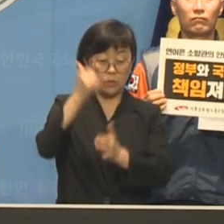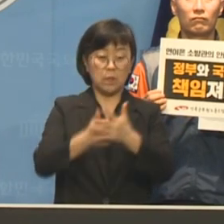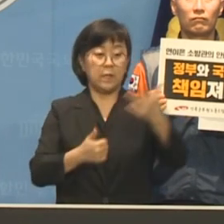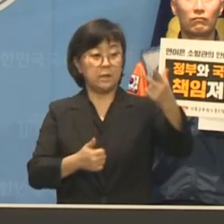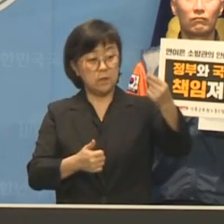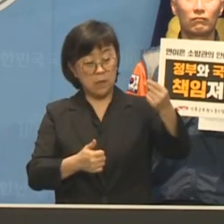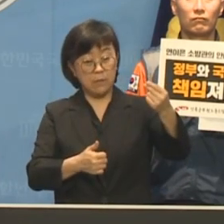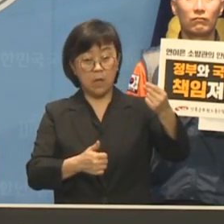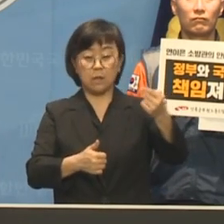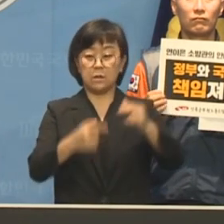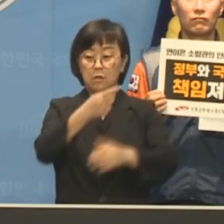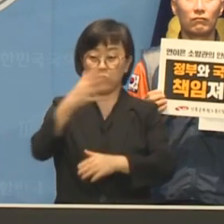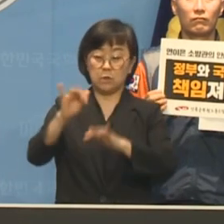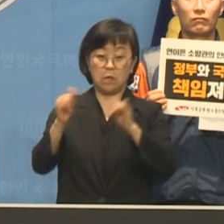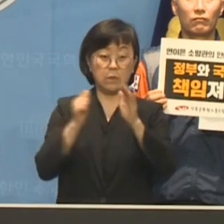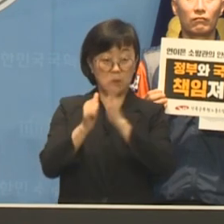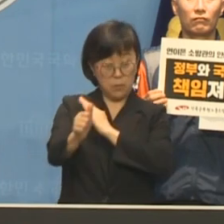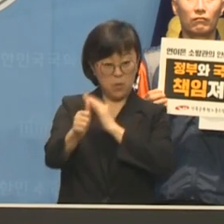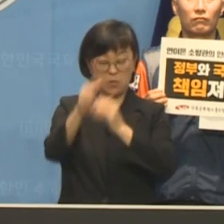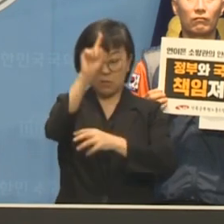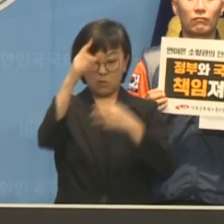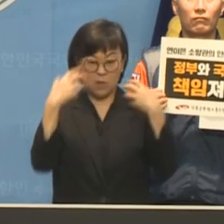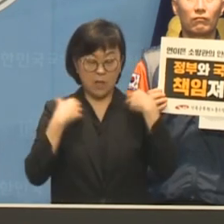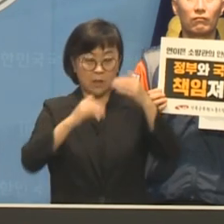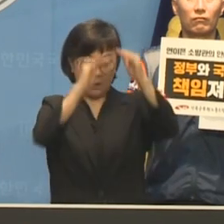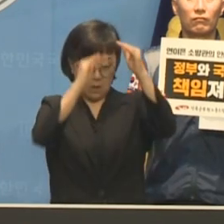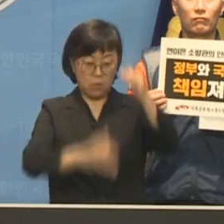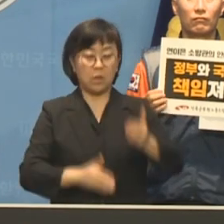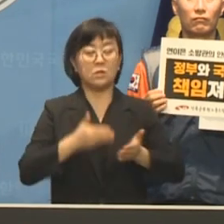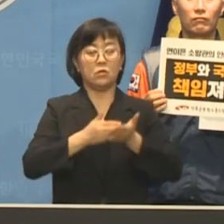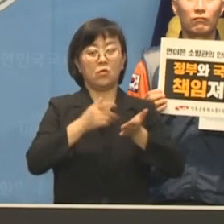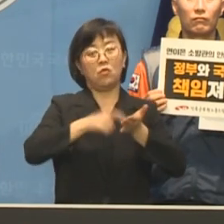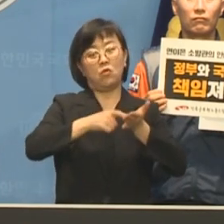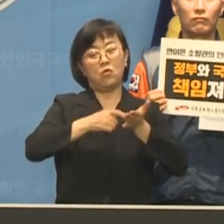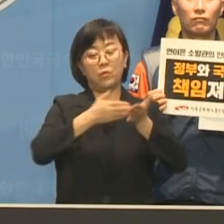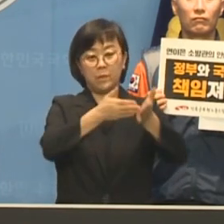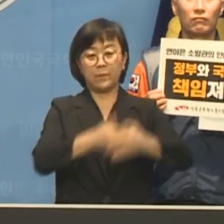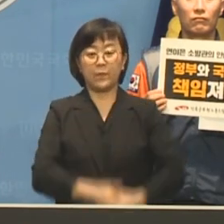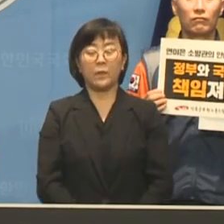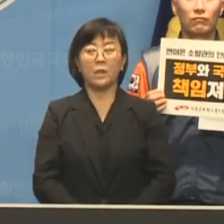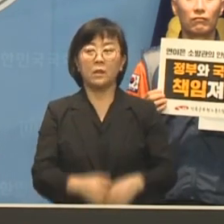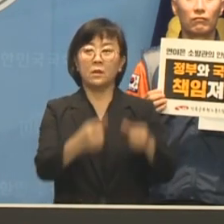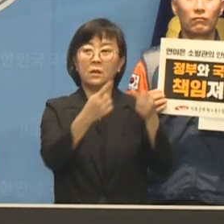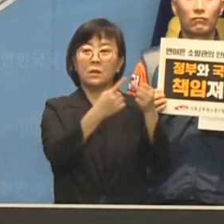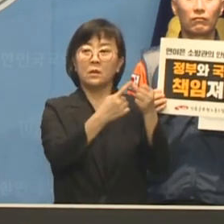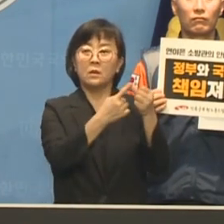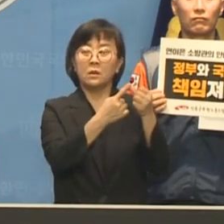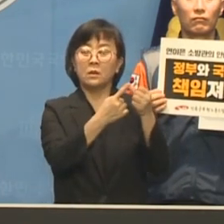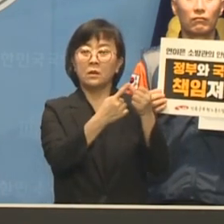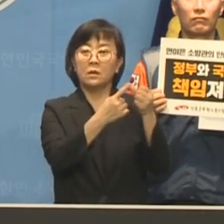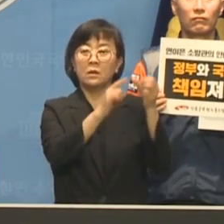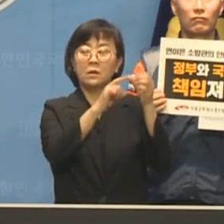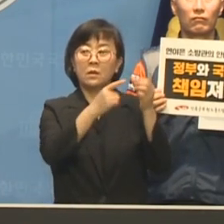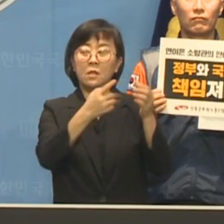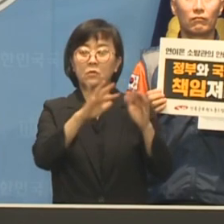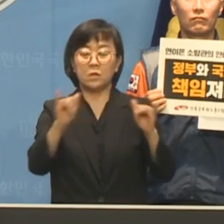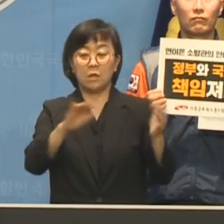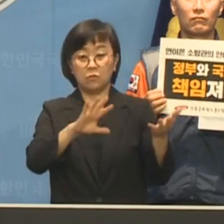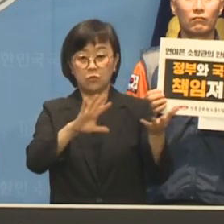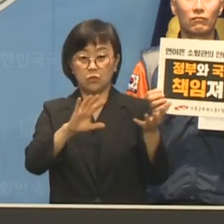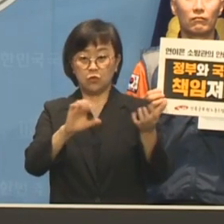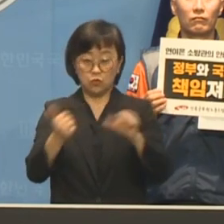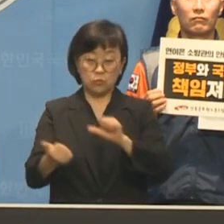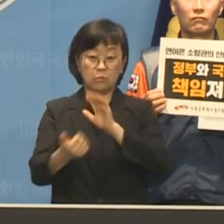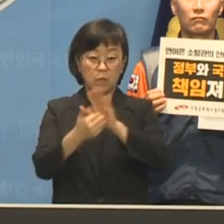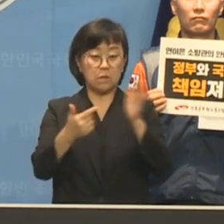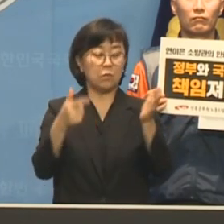7만 소방관들을 대표하여 정부에 다음과 같이 촉구합니다. 첫째, 연이은 소방관들의 순직 막지